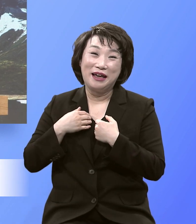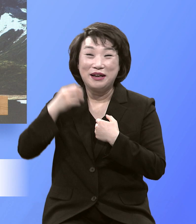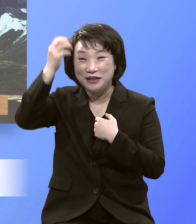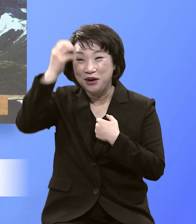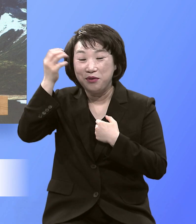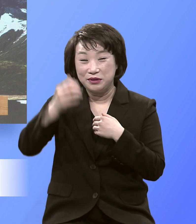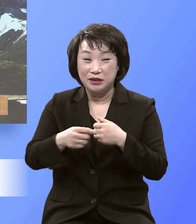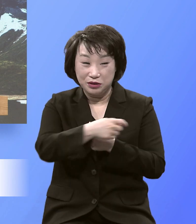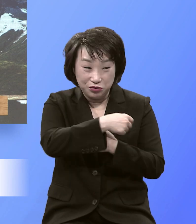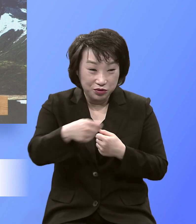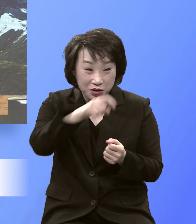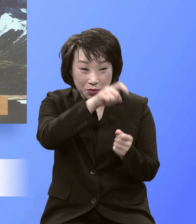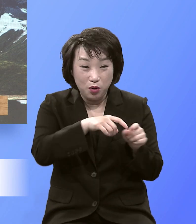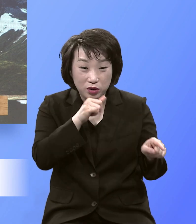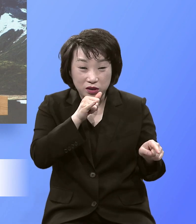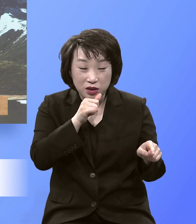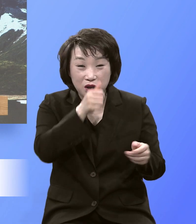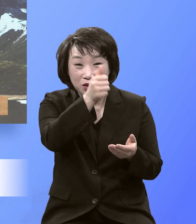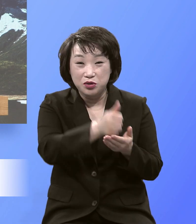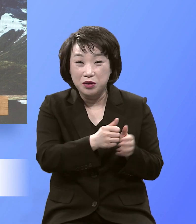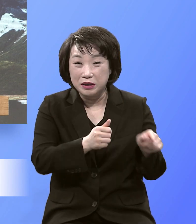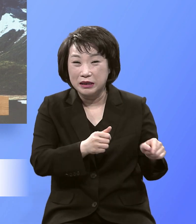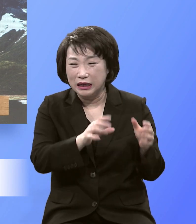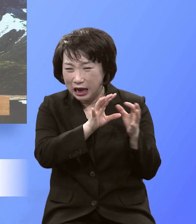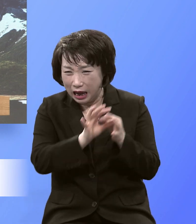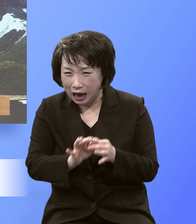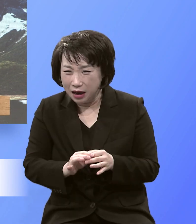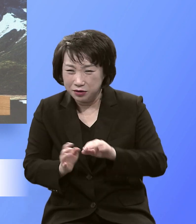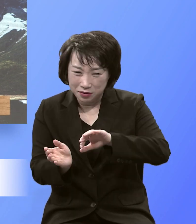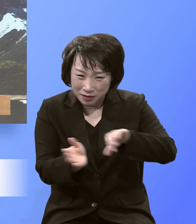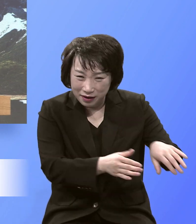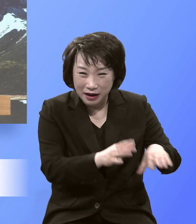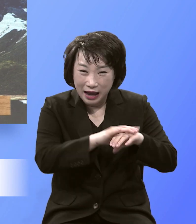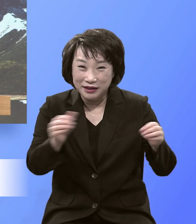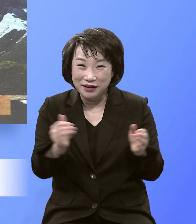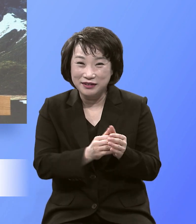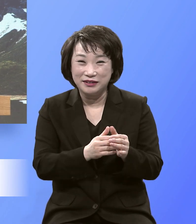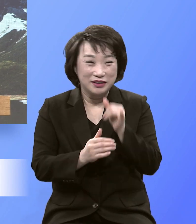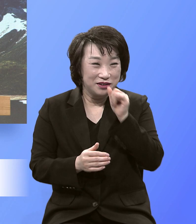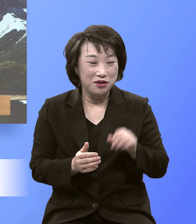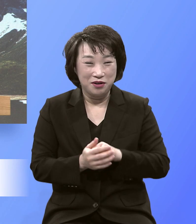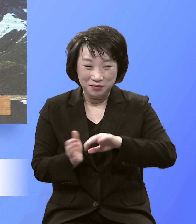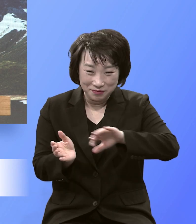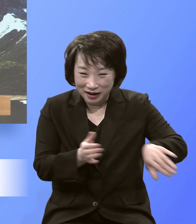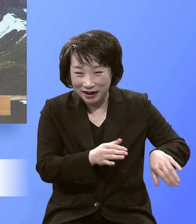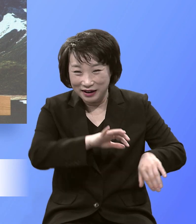영혼을 죽이려는 죄를 계속 털고